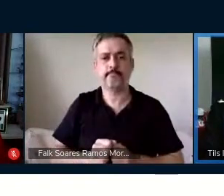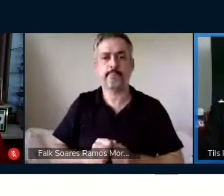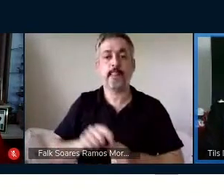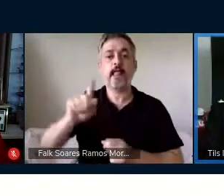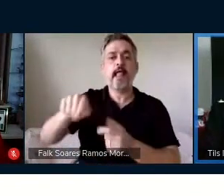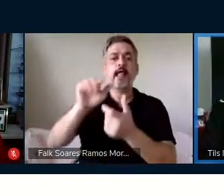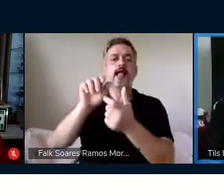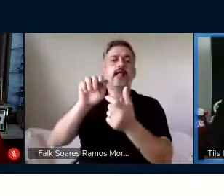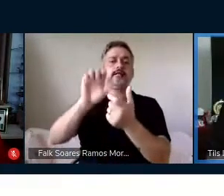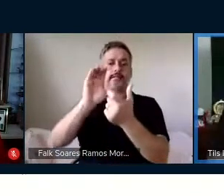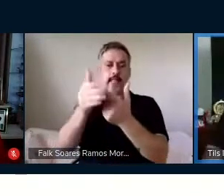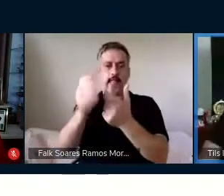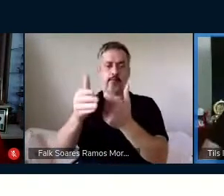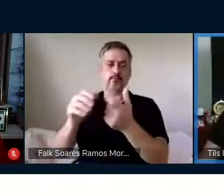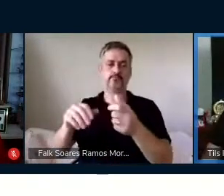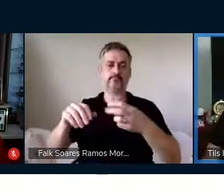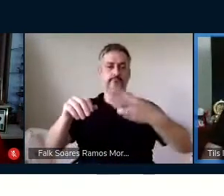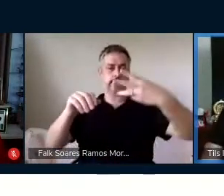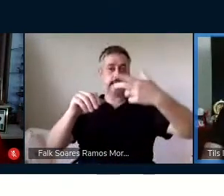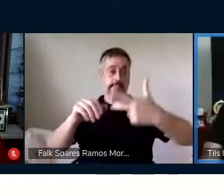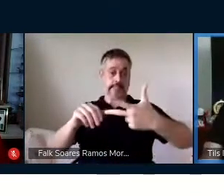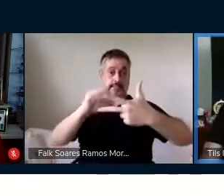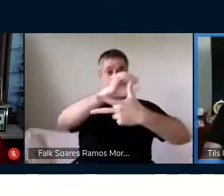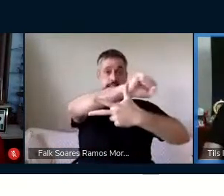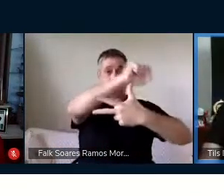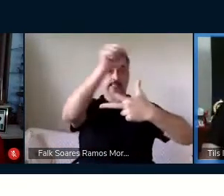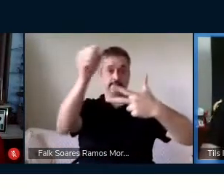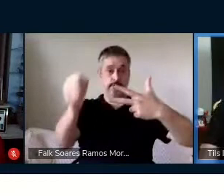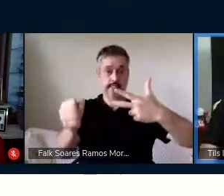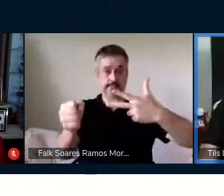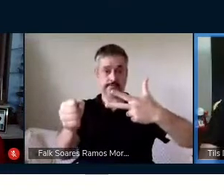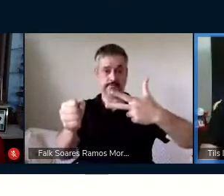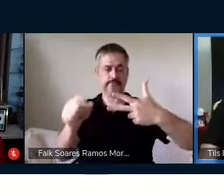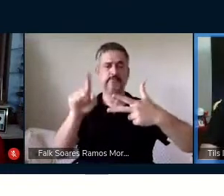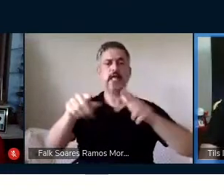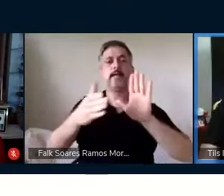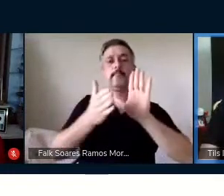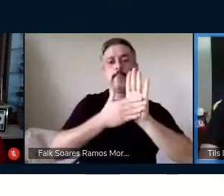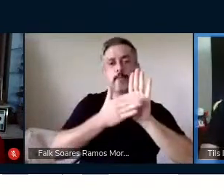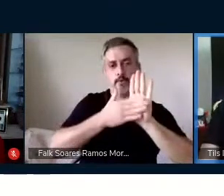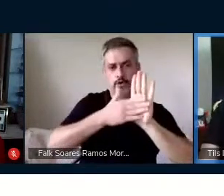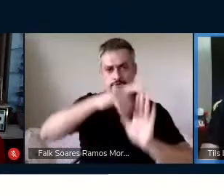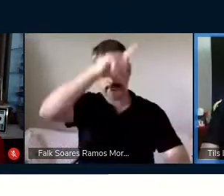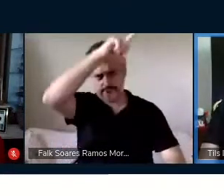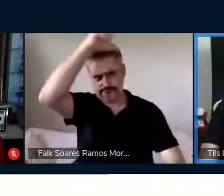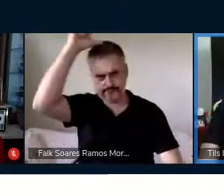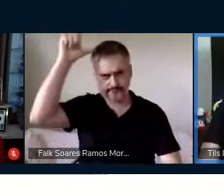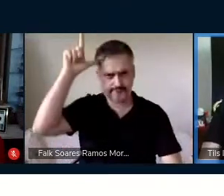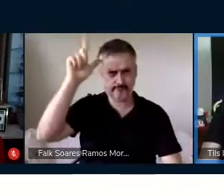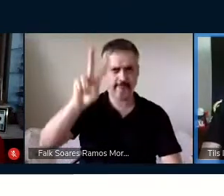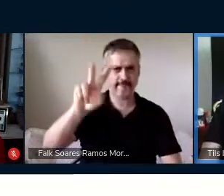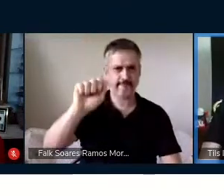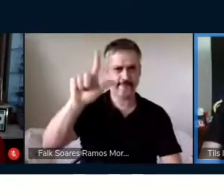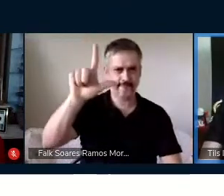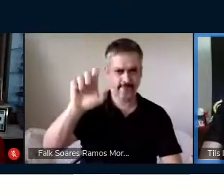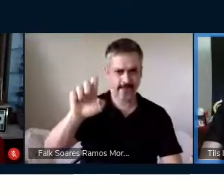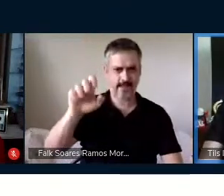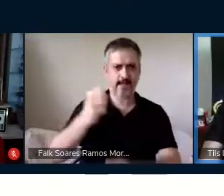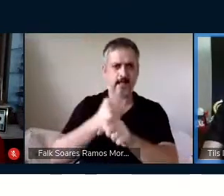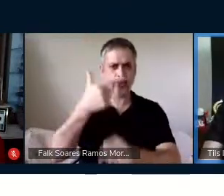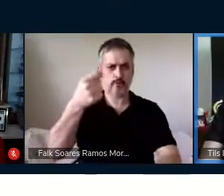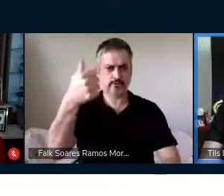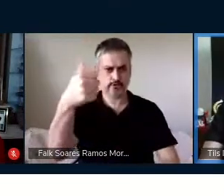traços importantes para a criação de sinais-termos da linguagem jurídica para o termo